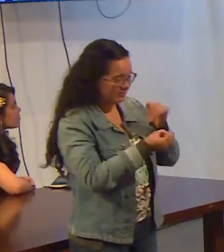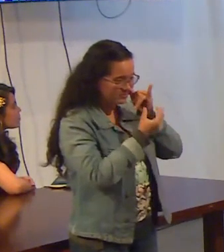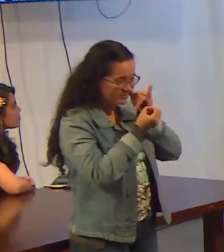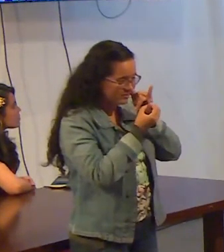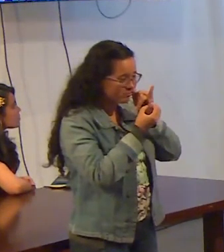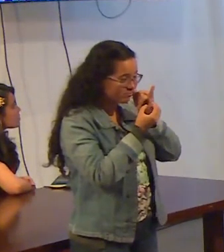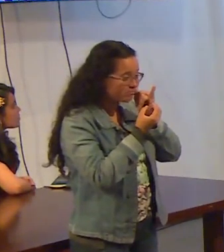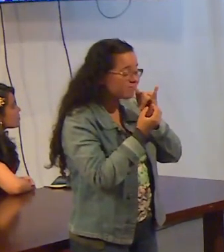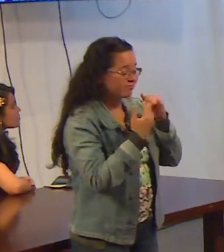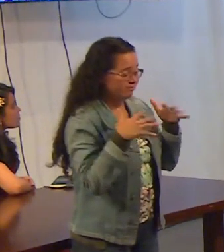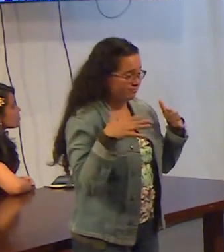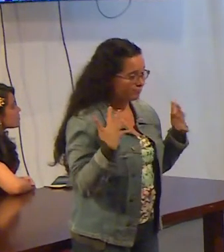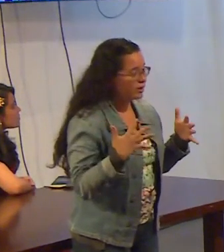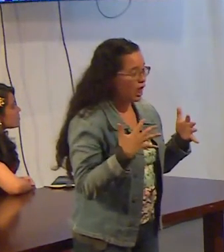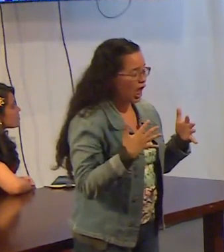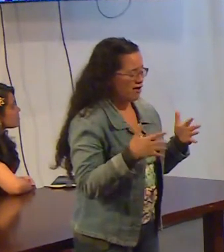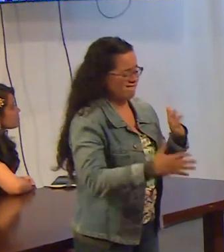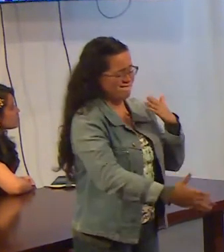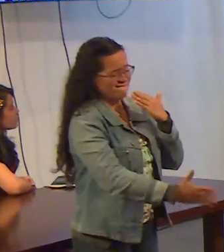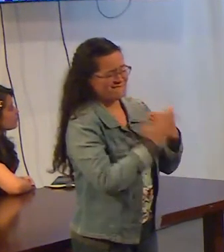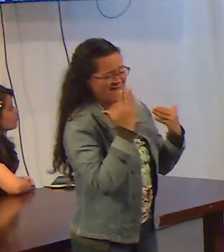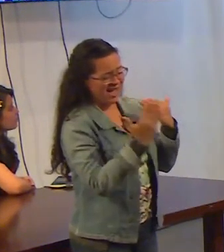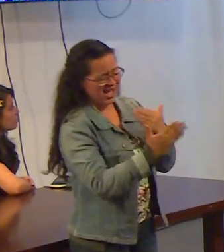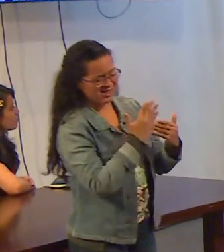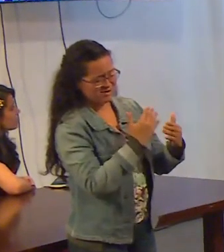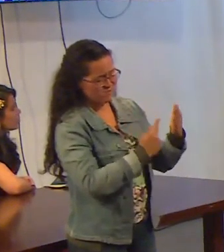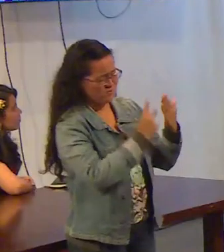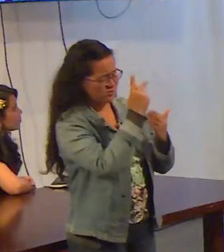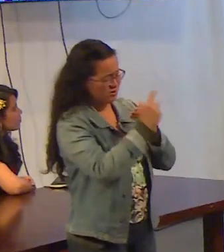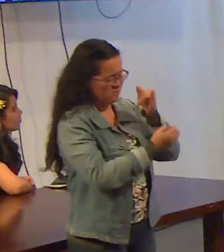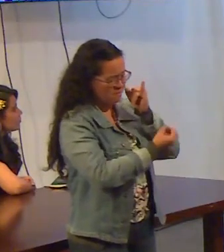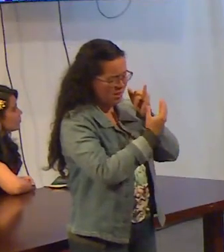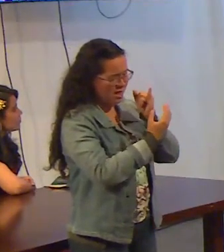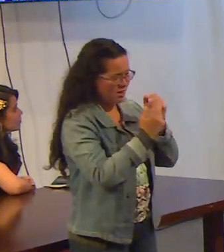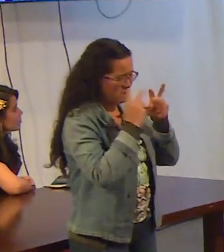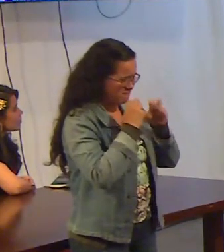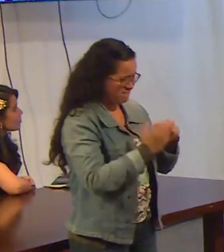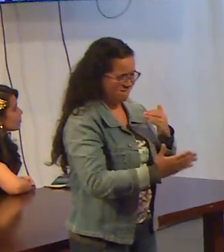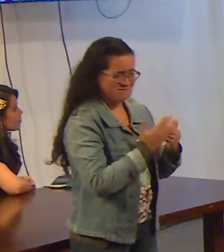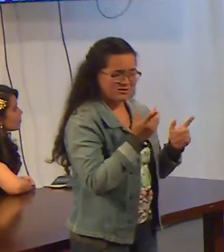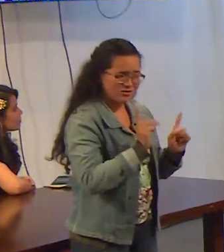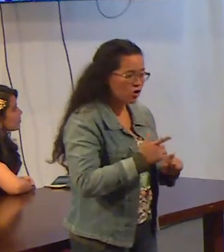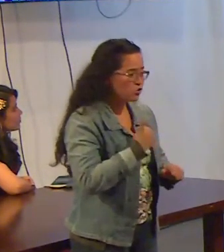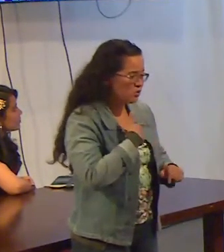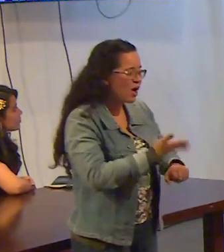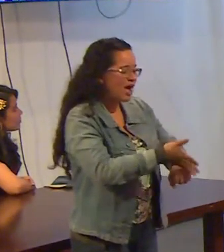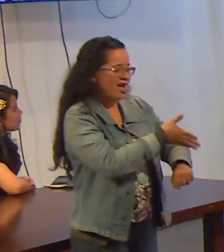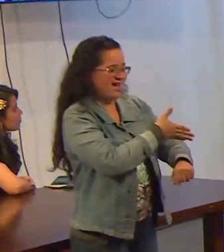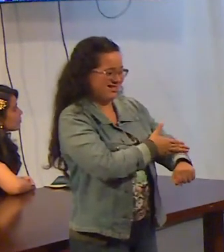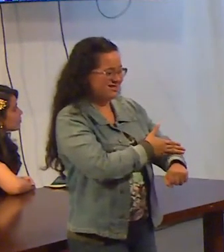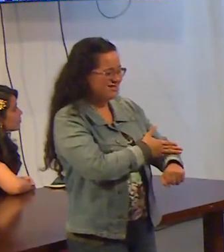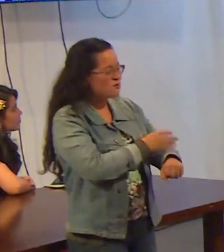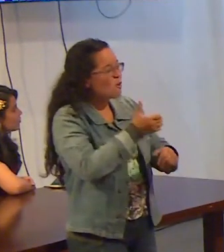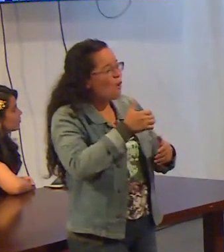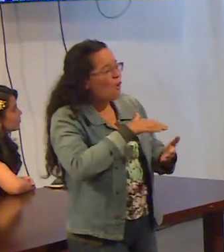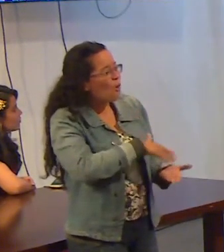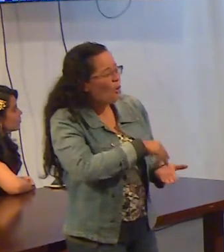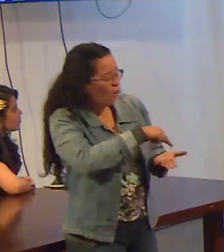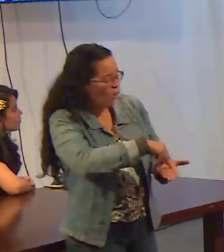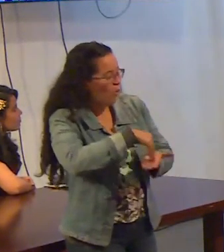a veces tan fácil el proyecto pedagógico investigativo, porque yo lo había vivido del otro lado y